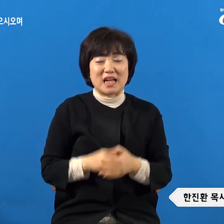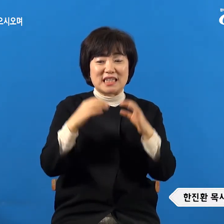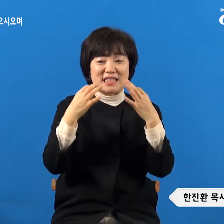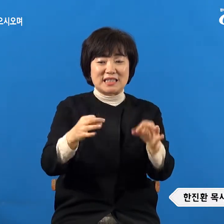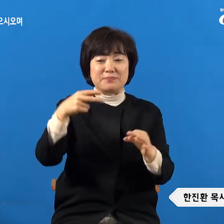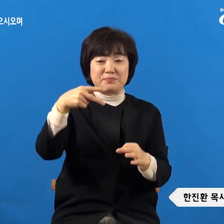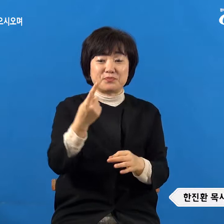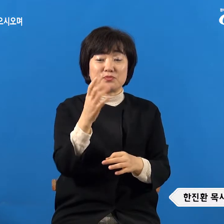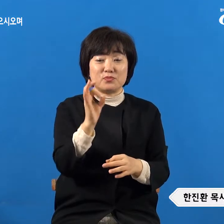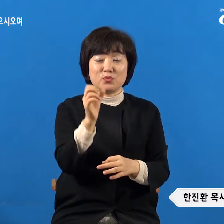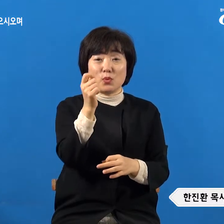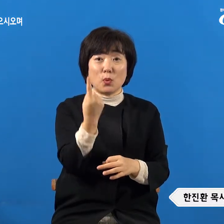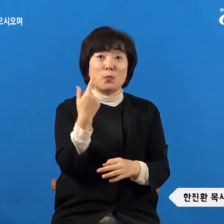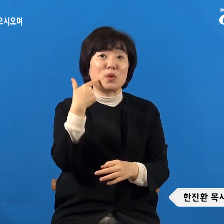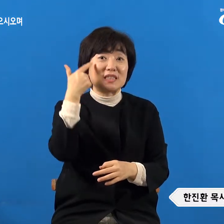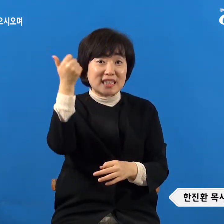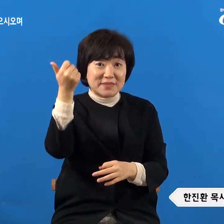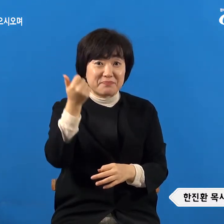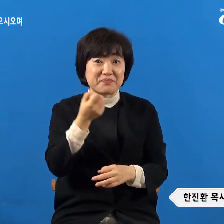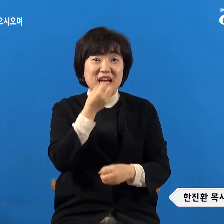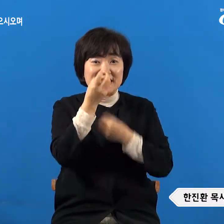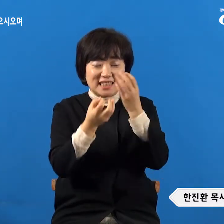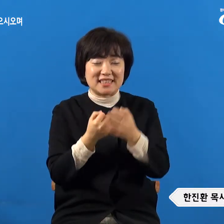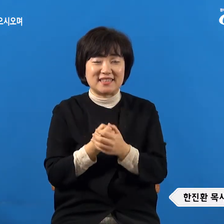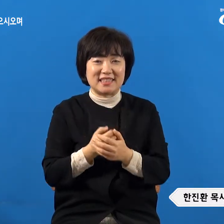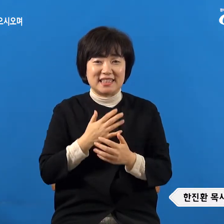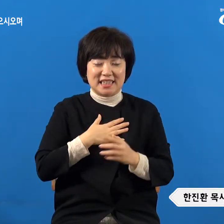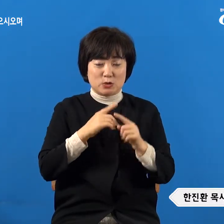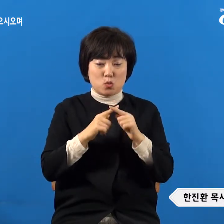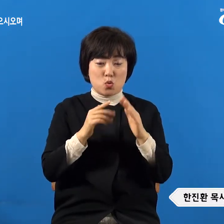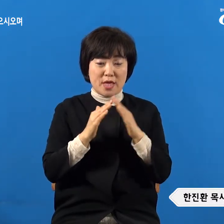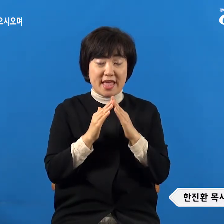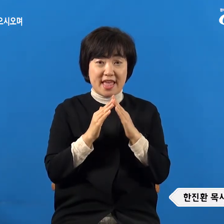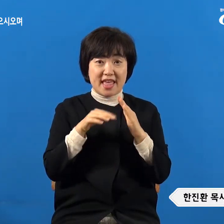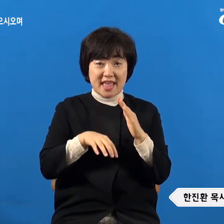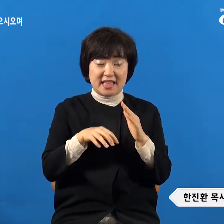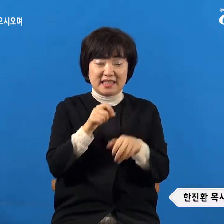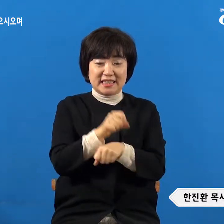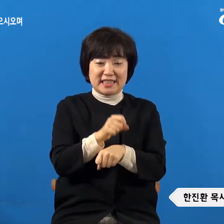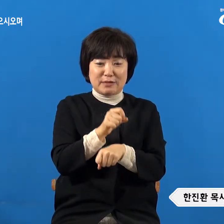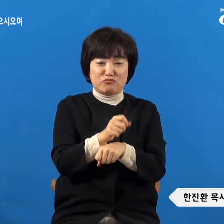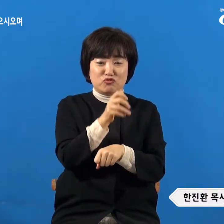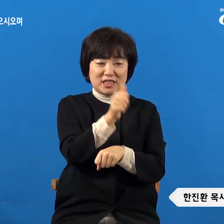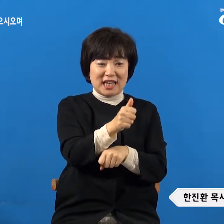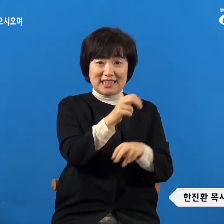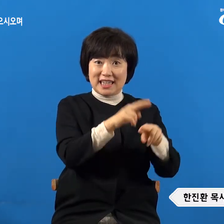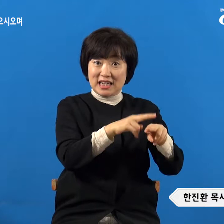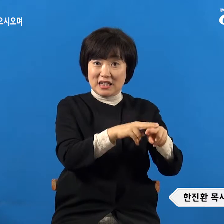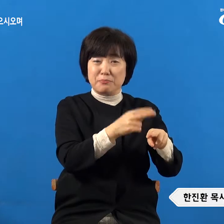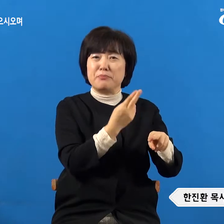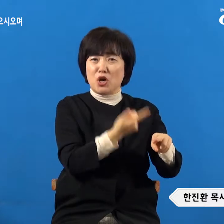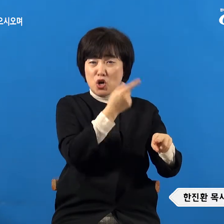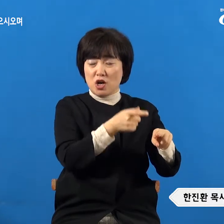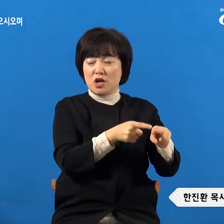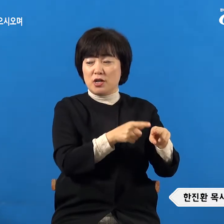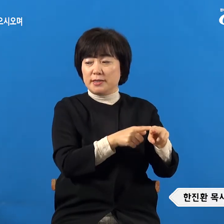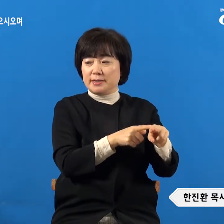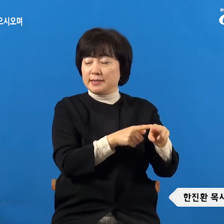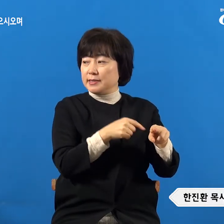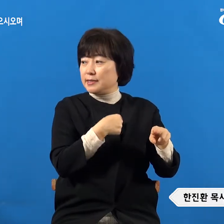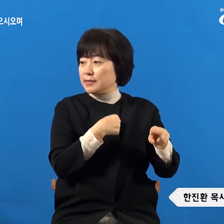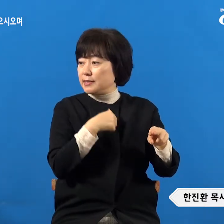김동호 목사님이 이런 간증을 했습니다. 자기 교회 사무장 자리가 비어서